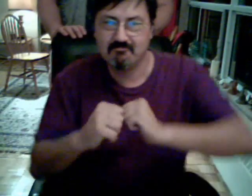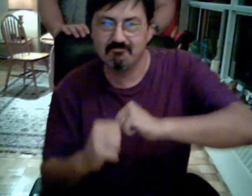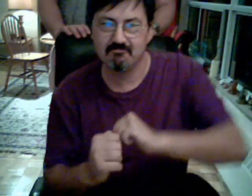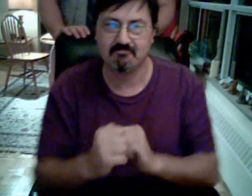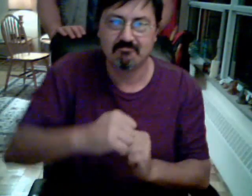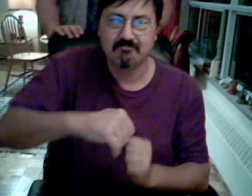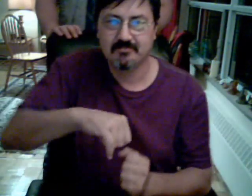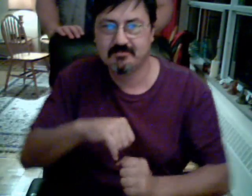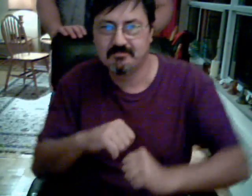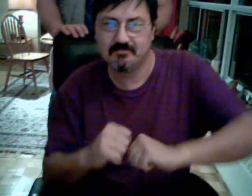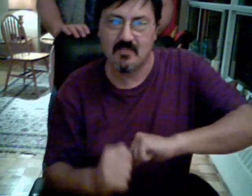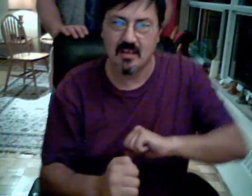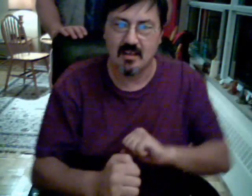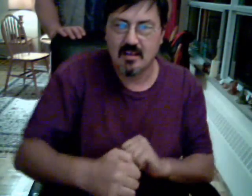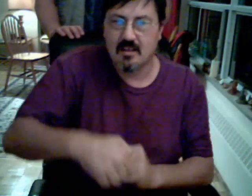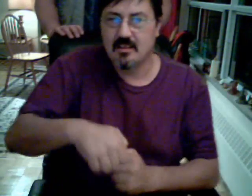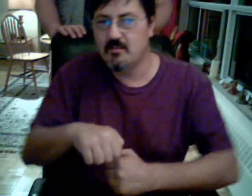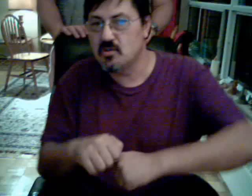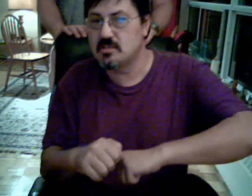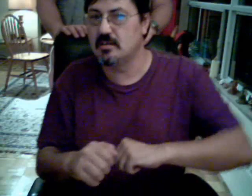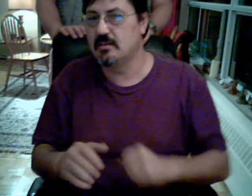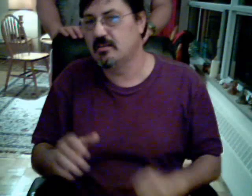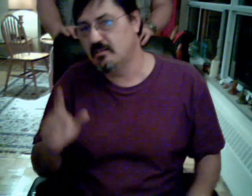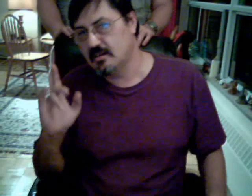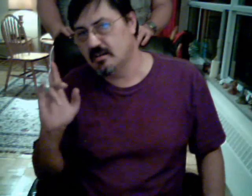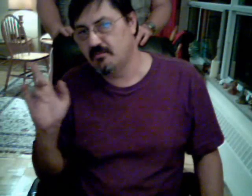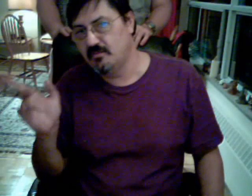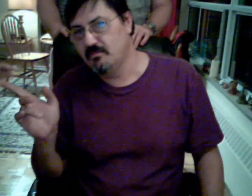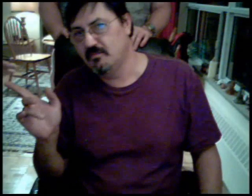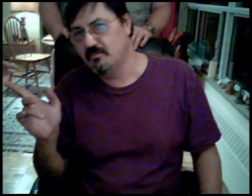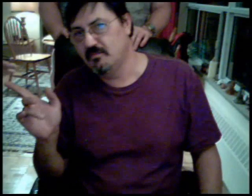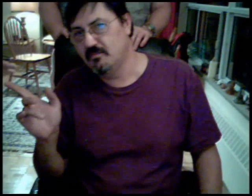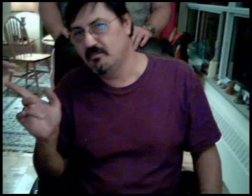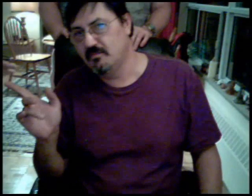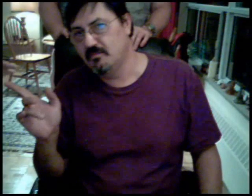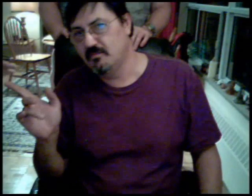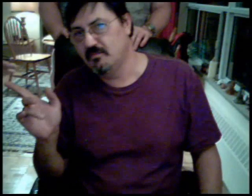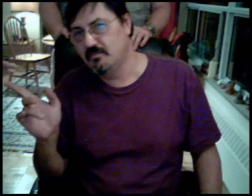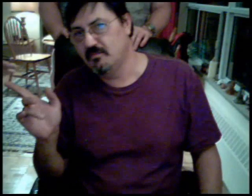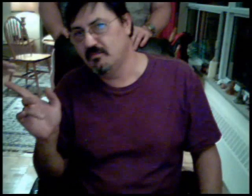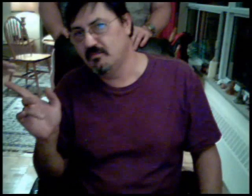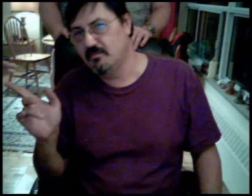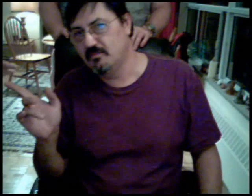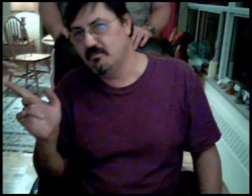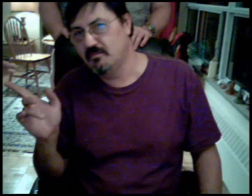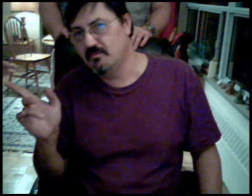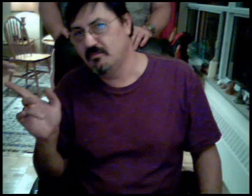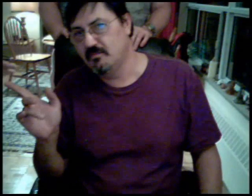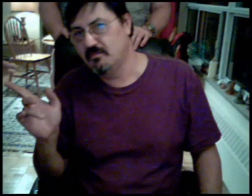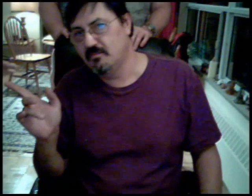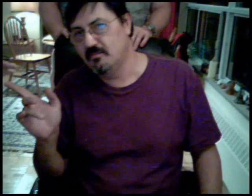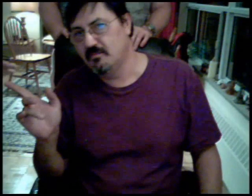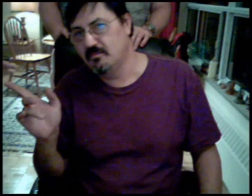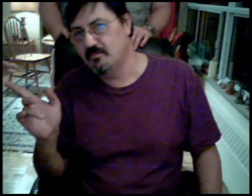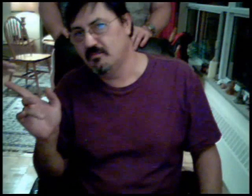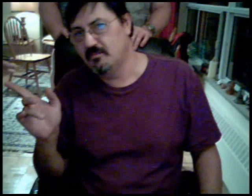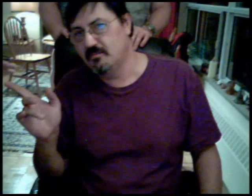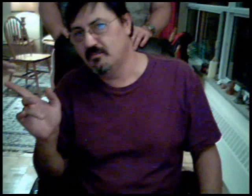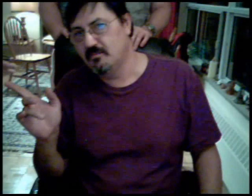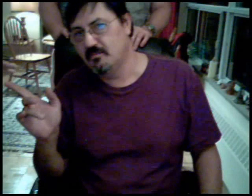Отчего же мне не спится? Над Канадой небо синее,